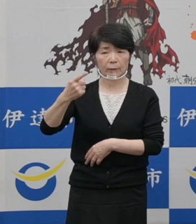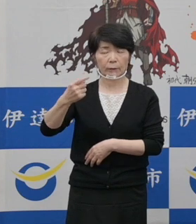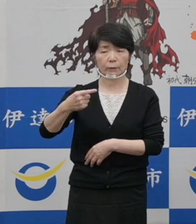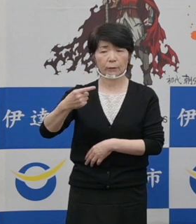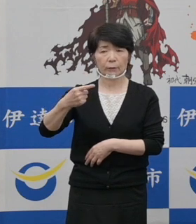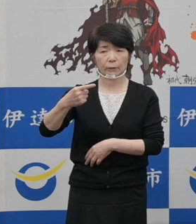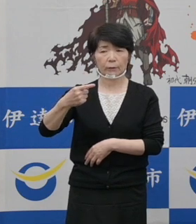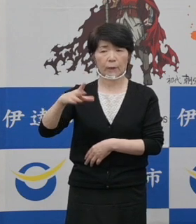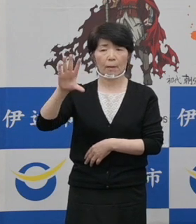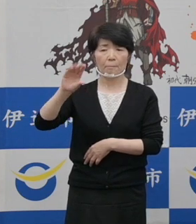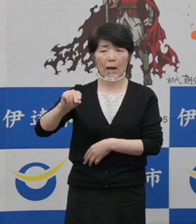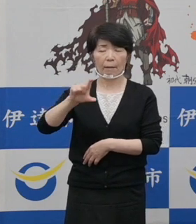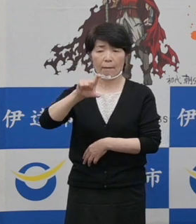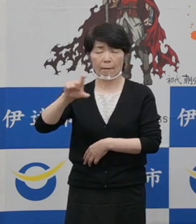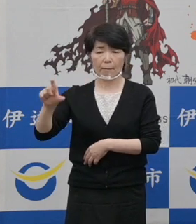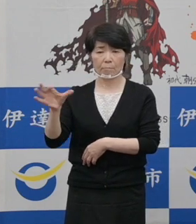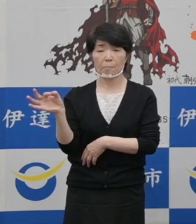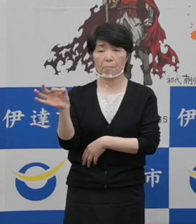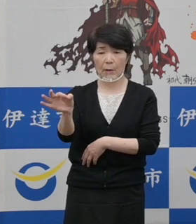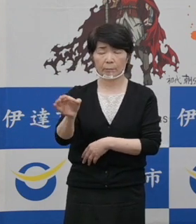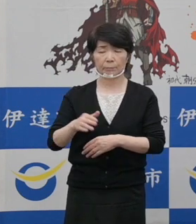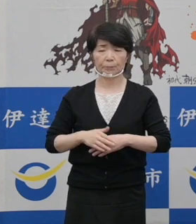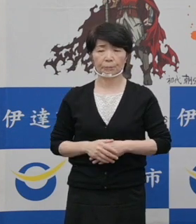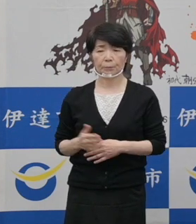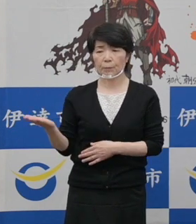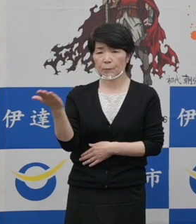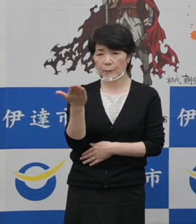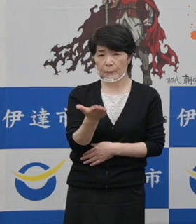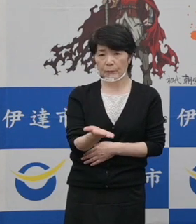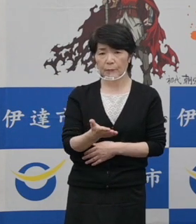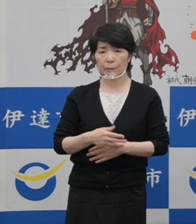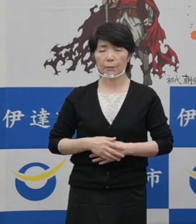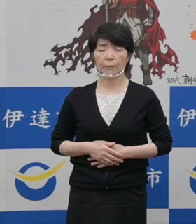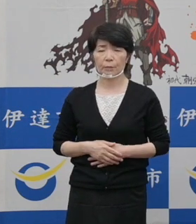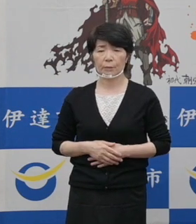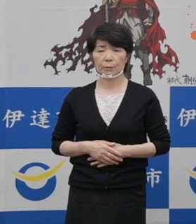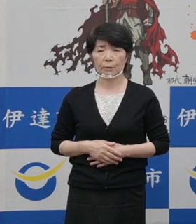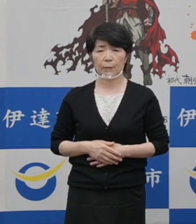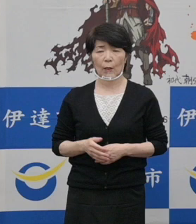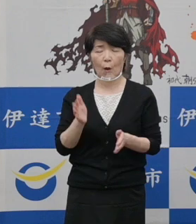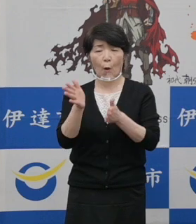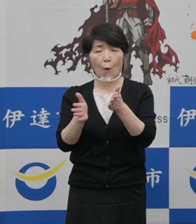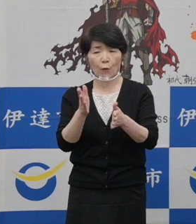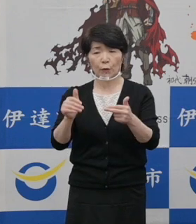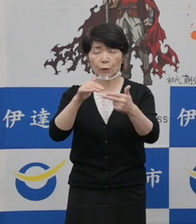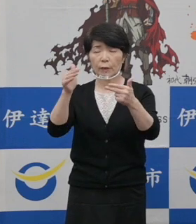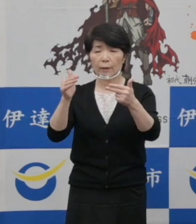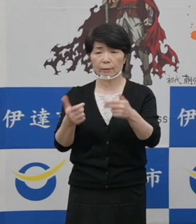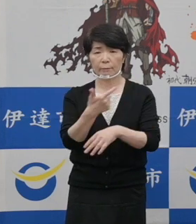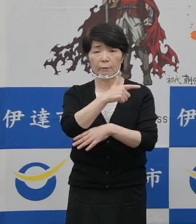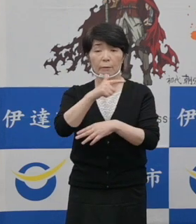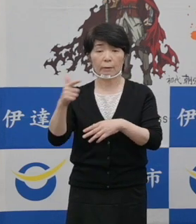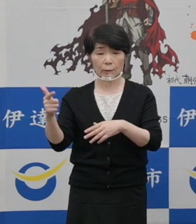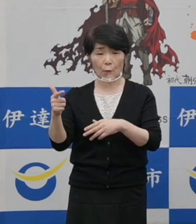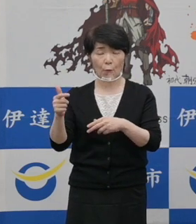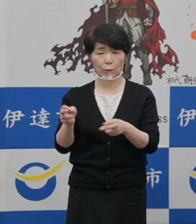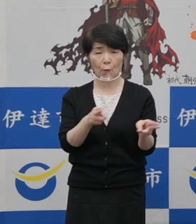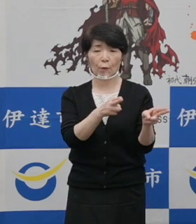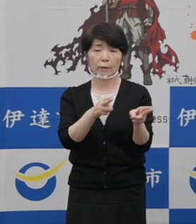7,176万円でございます。続きまして保育施設等整備補助事業です